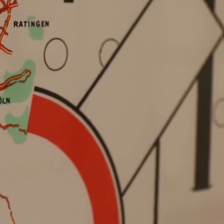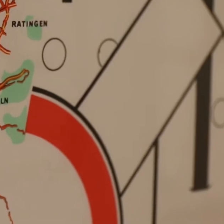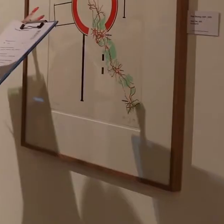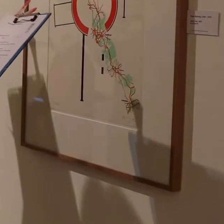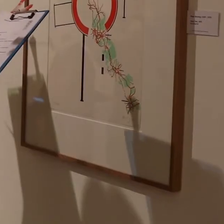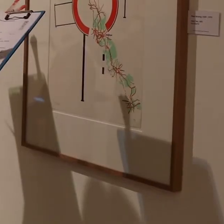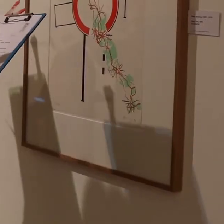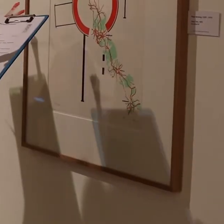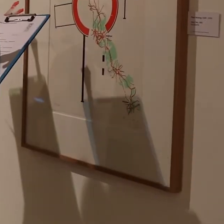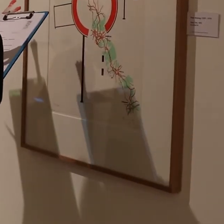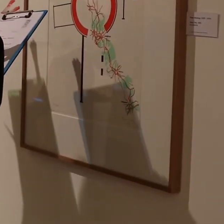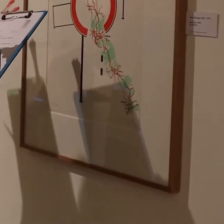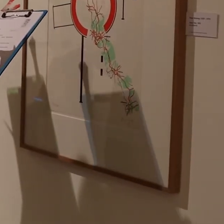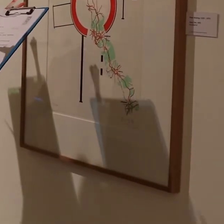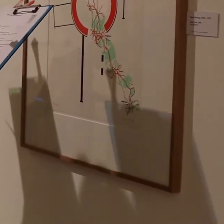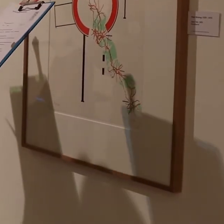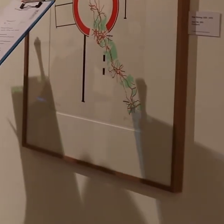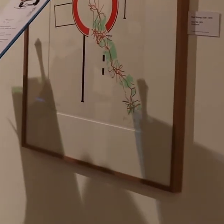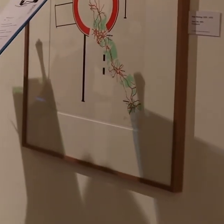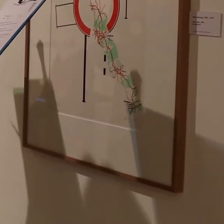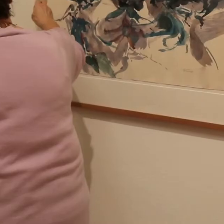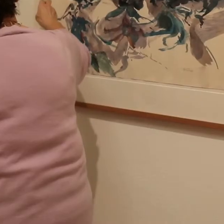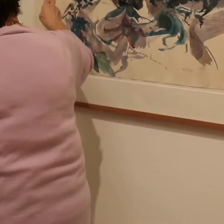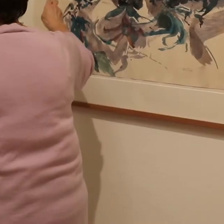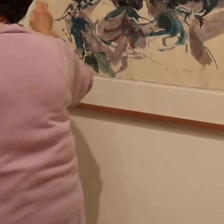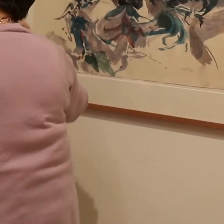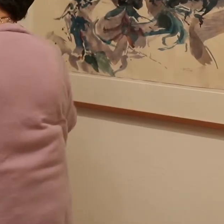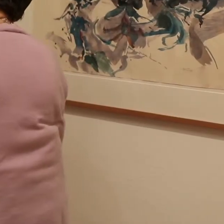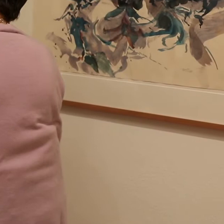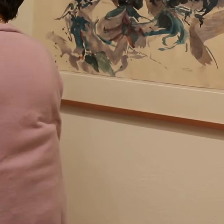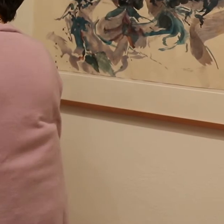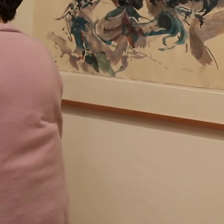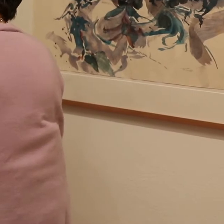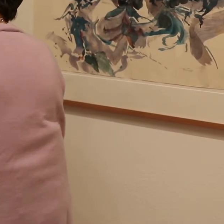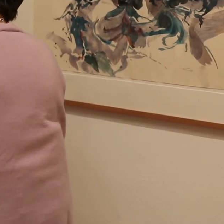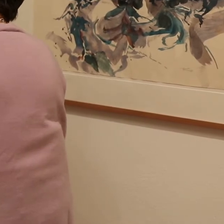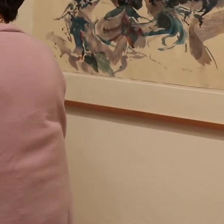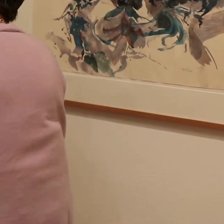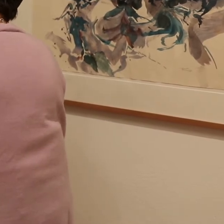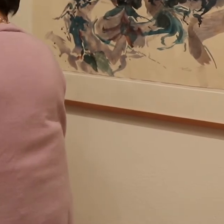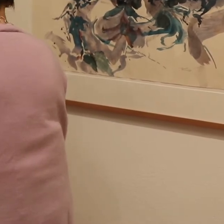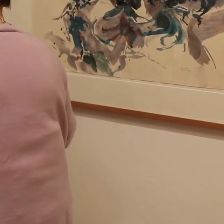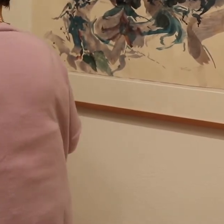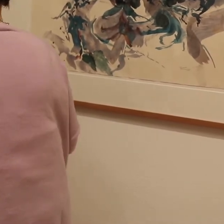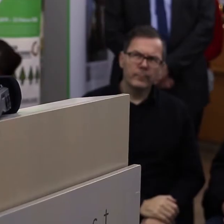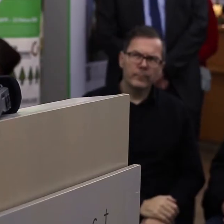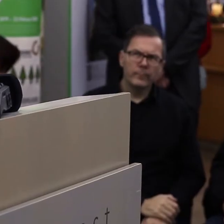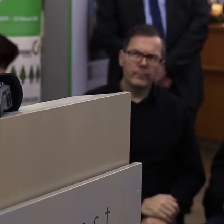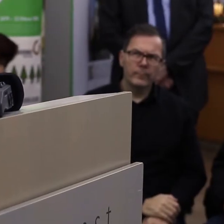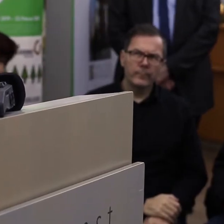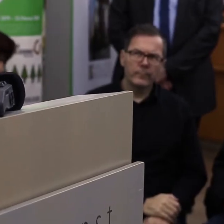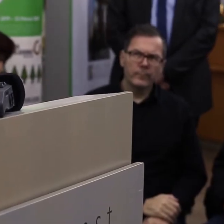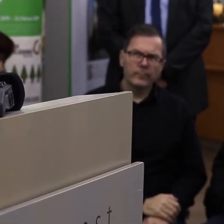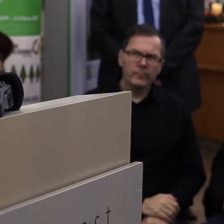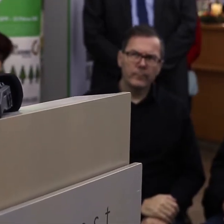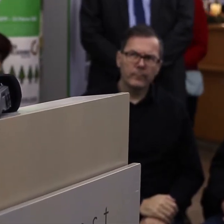die Arbeit an der Kunst, mit der Kunst, mit jungen Menschen, die Deutsch lernen. Das halte ich für